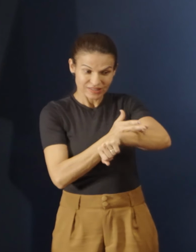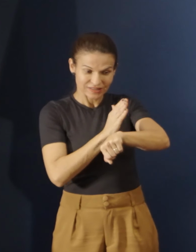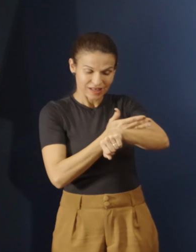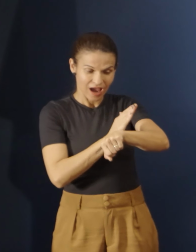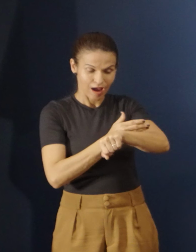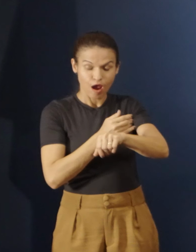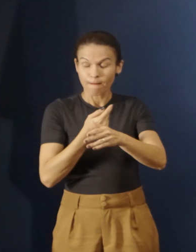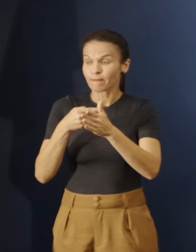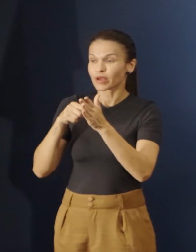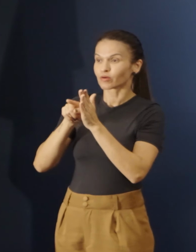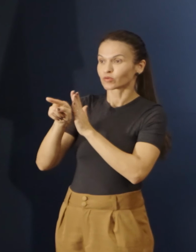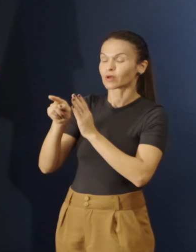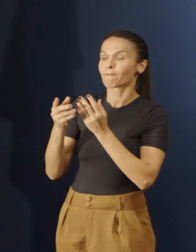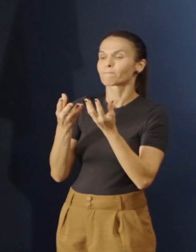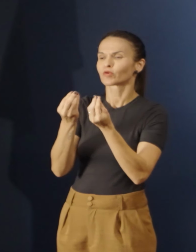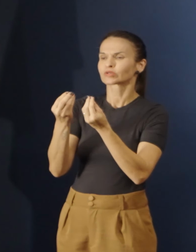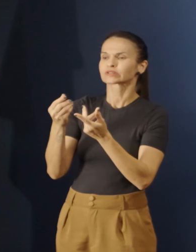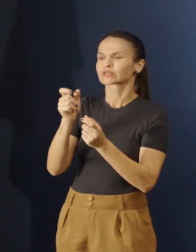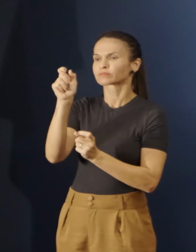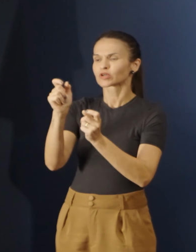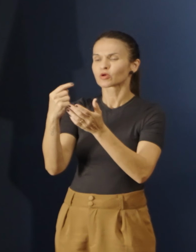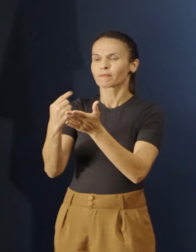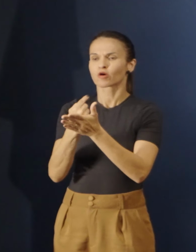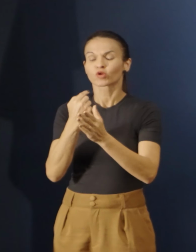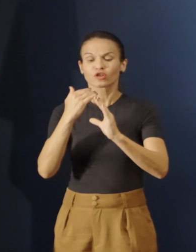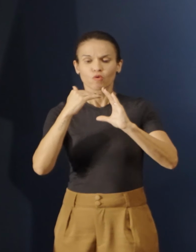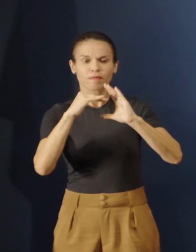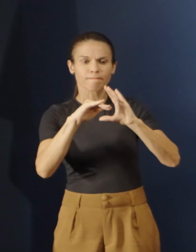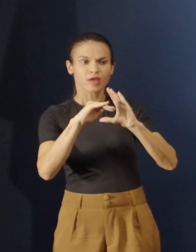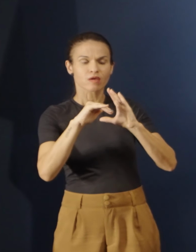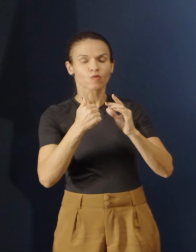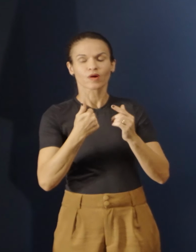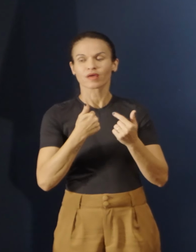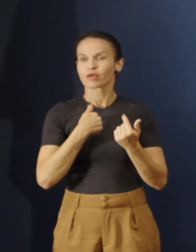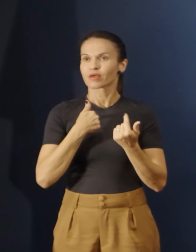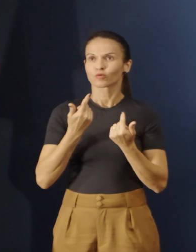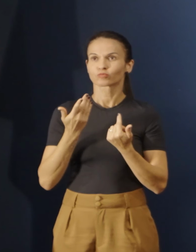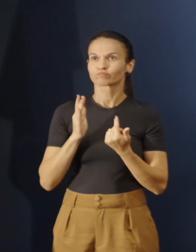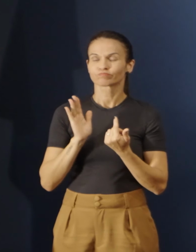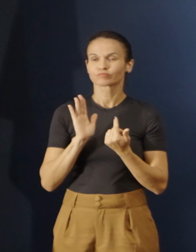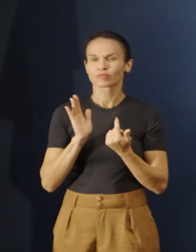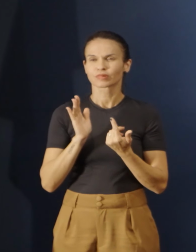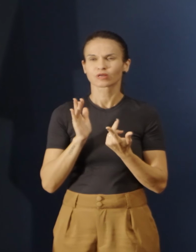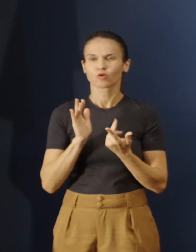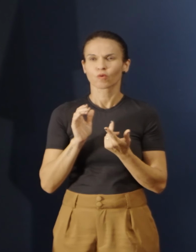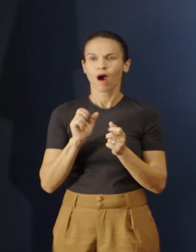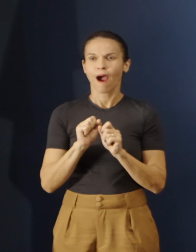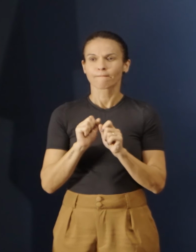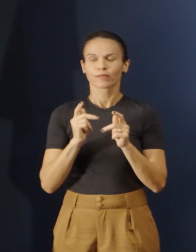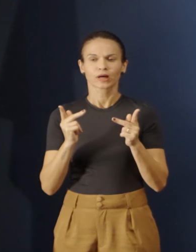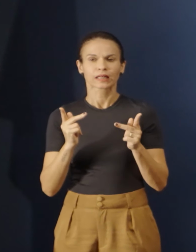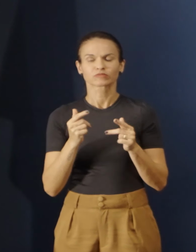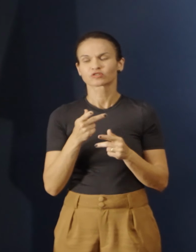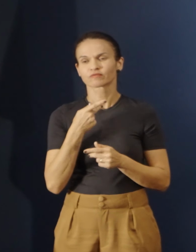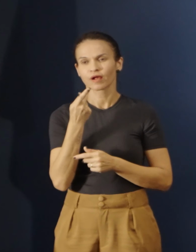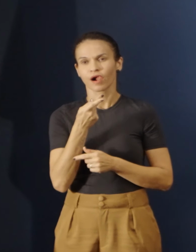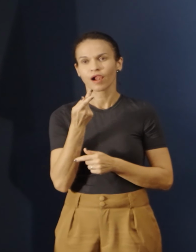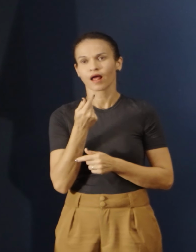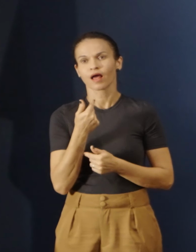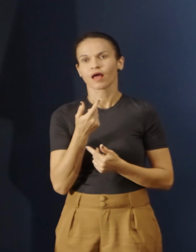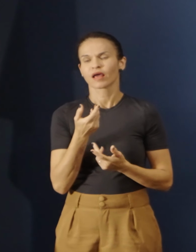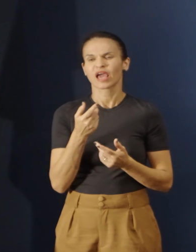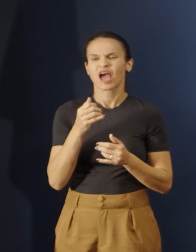é, muita gente pergunta, e o e-mail hoje em dia? Eu não sou apocalíptico a ponto de dizer,